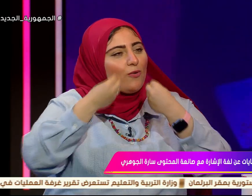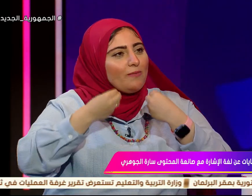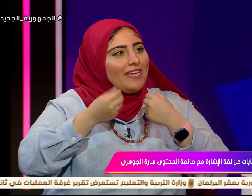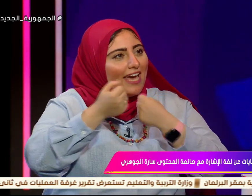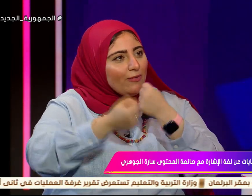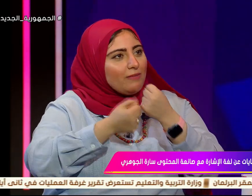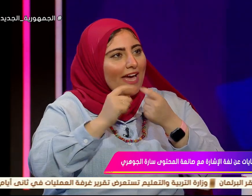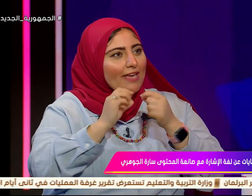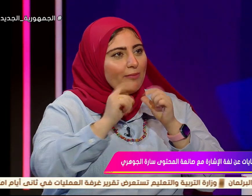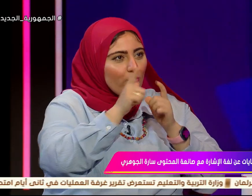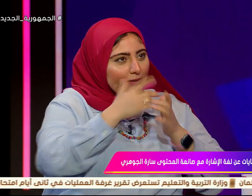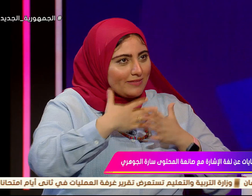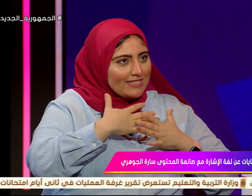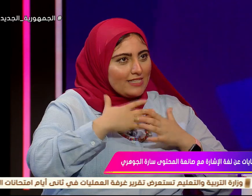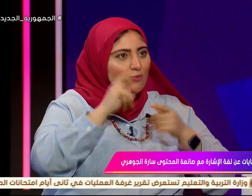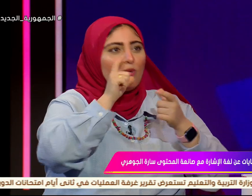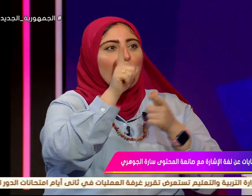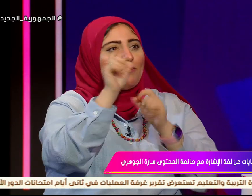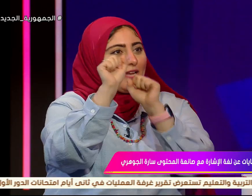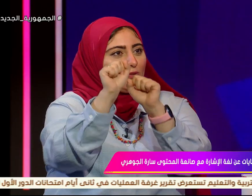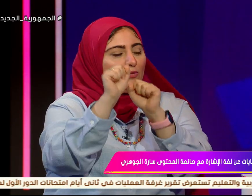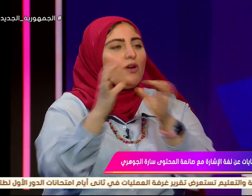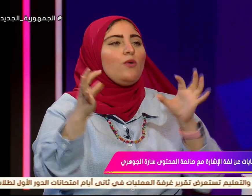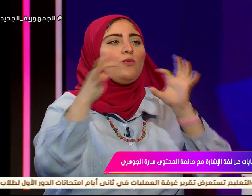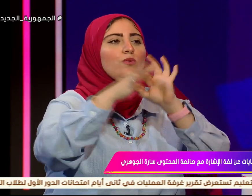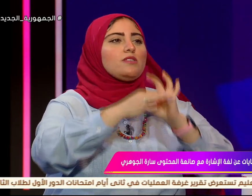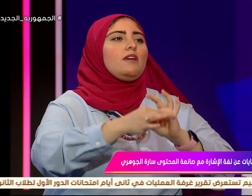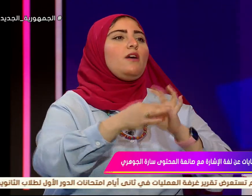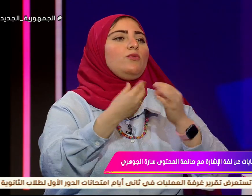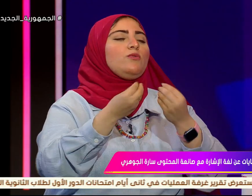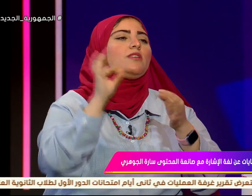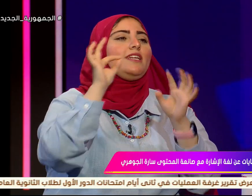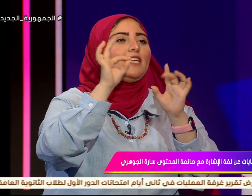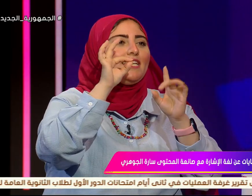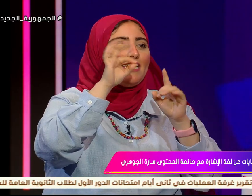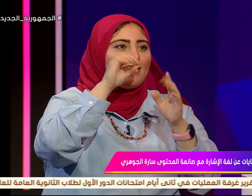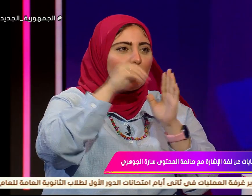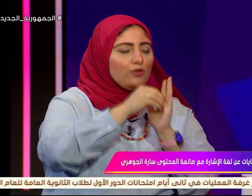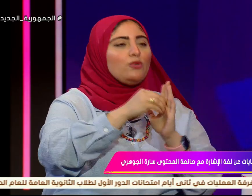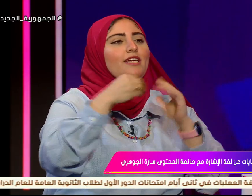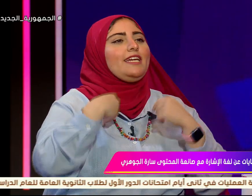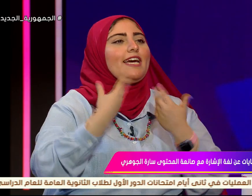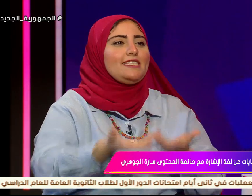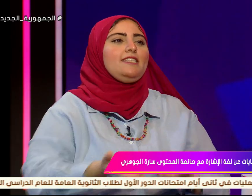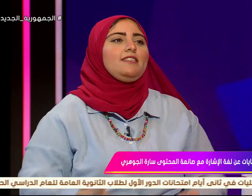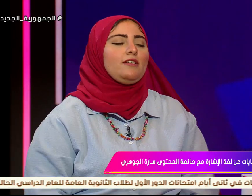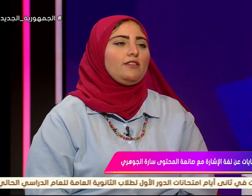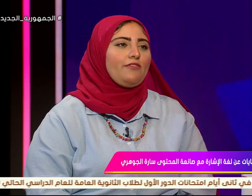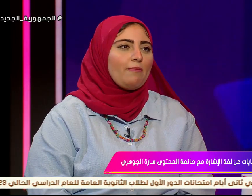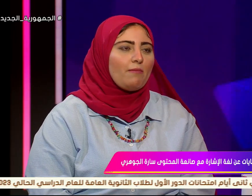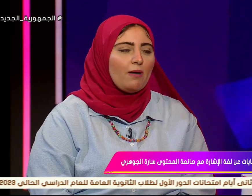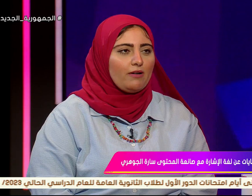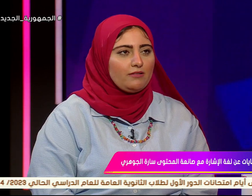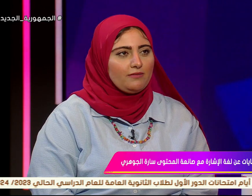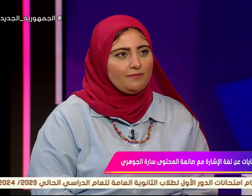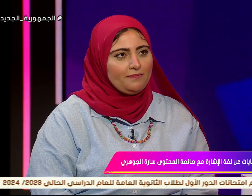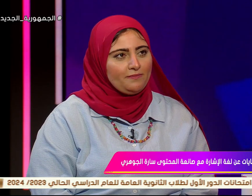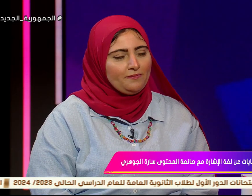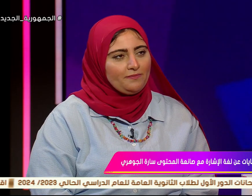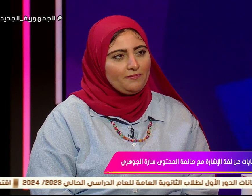هو بيحاول معا هي باللغه بتاعتي واللغه بتاعته ونوصلها ونوصل للنقطه اللي احنا عايزين نفهمها مع بعض